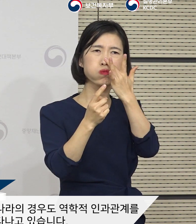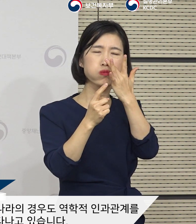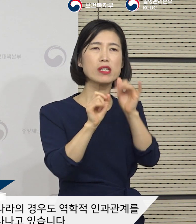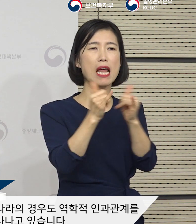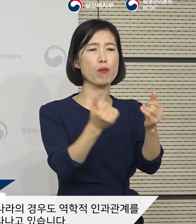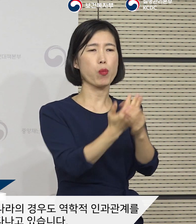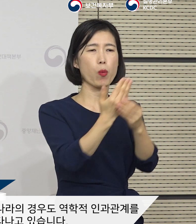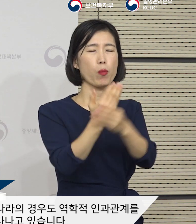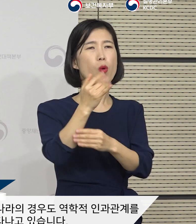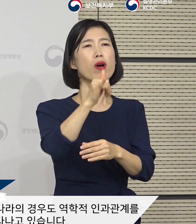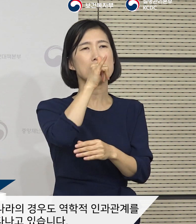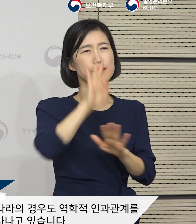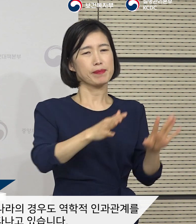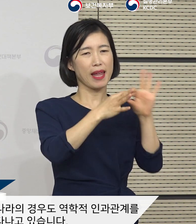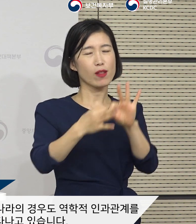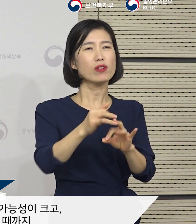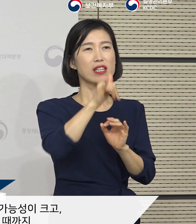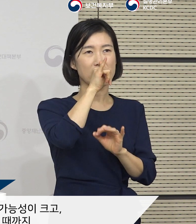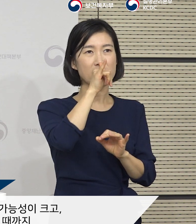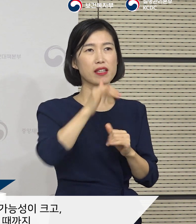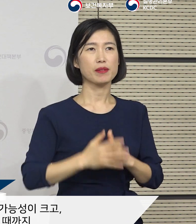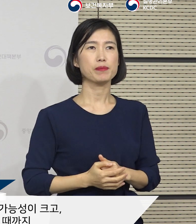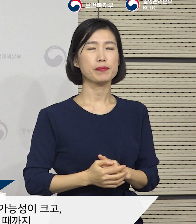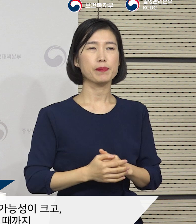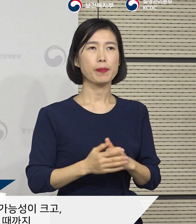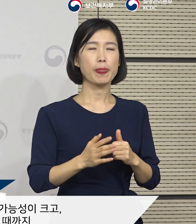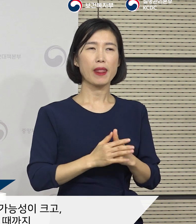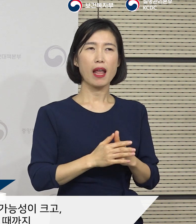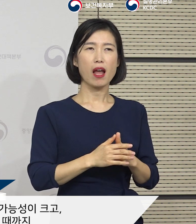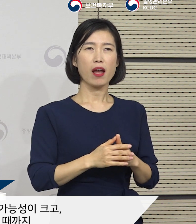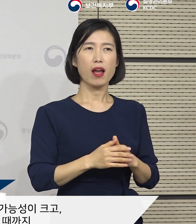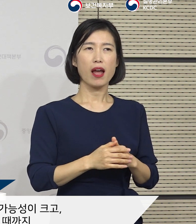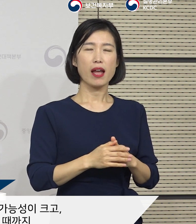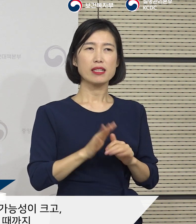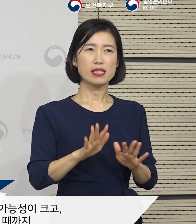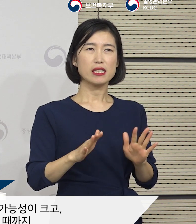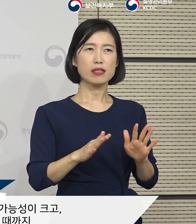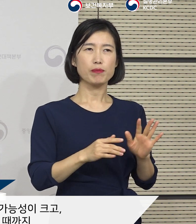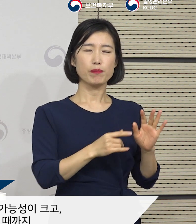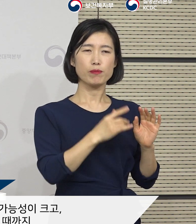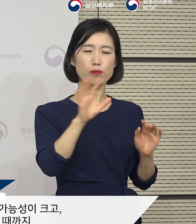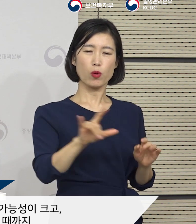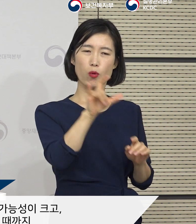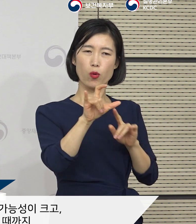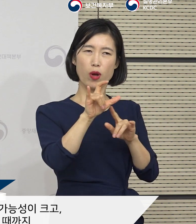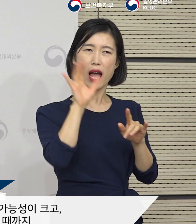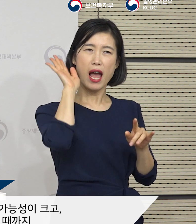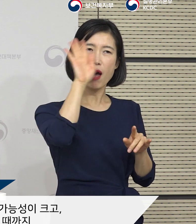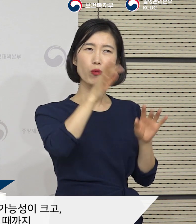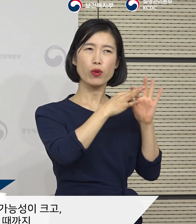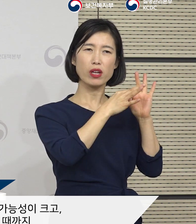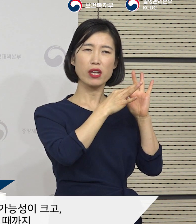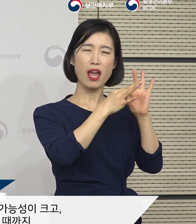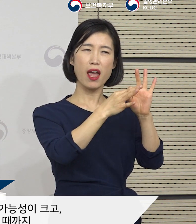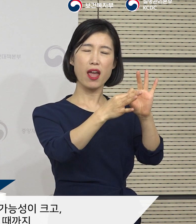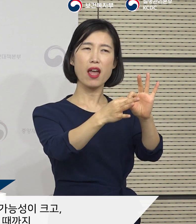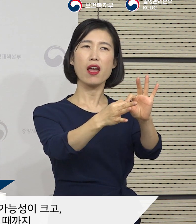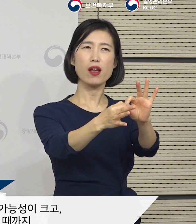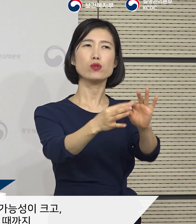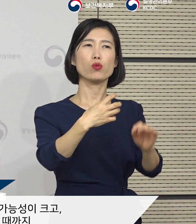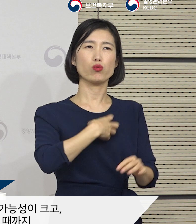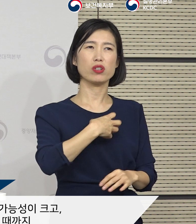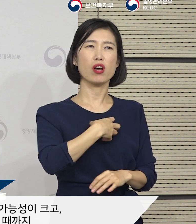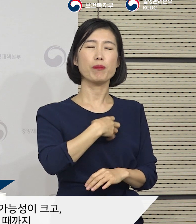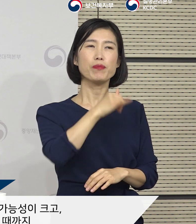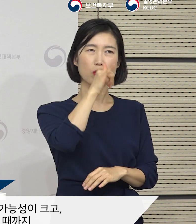산발적으로 반복해서 나타나고 있습니다. 상당한 기간 동안 코로나19의 유행과 확산은 계속될 가능성이